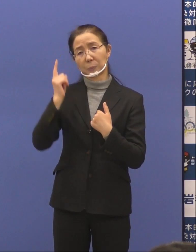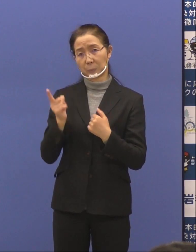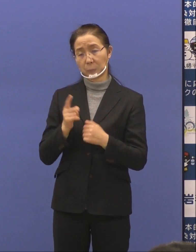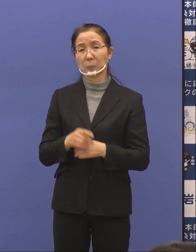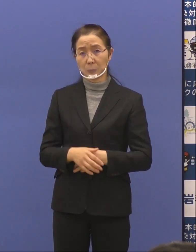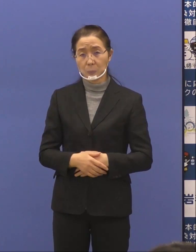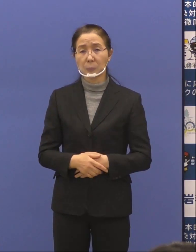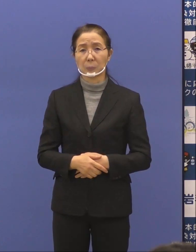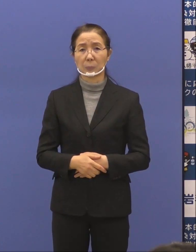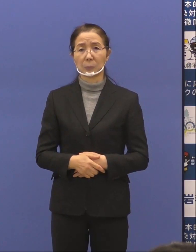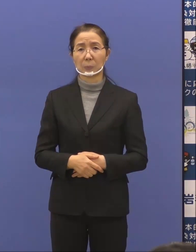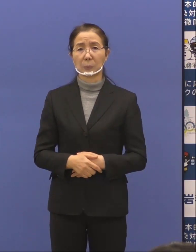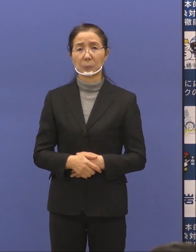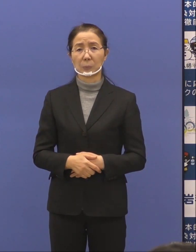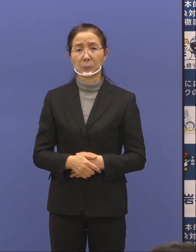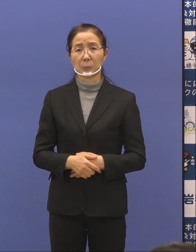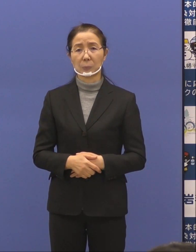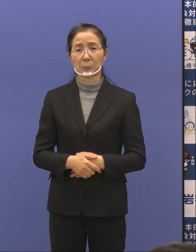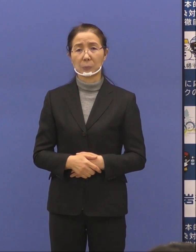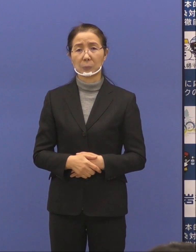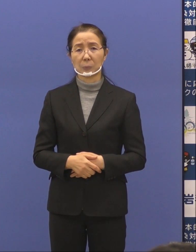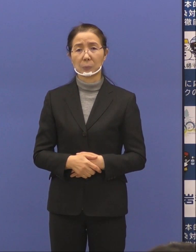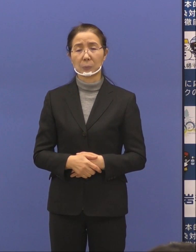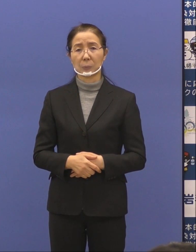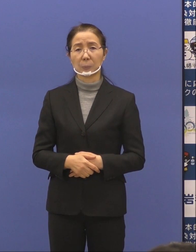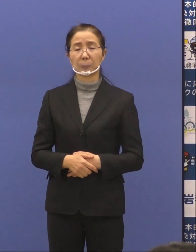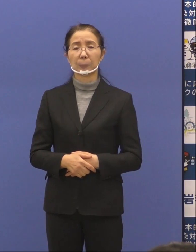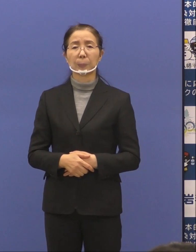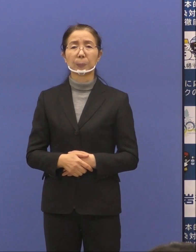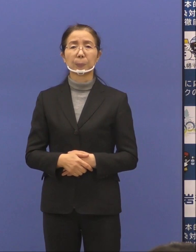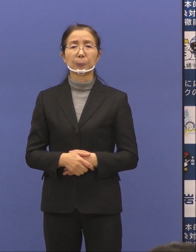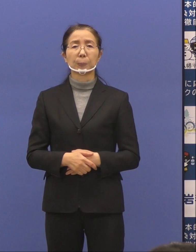。それから